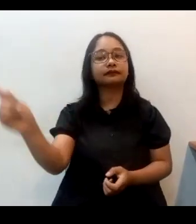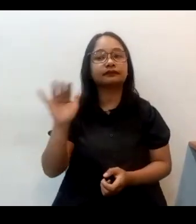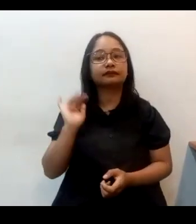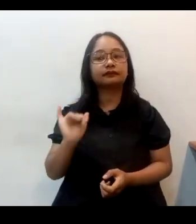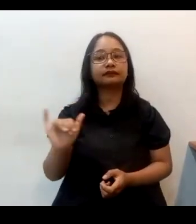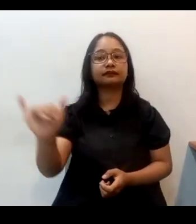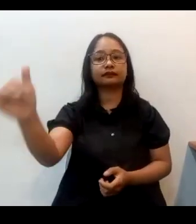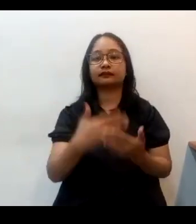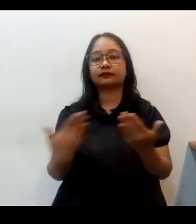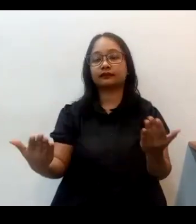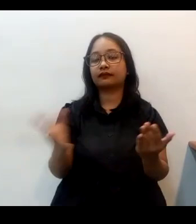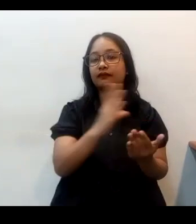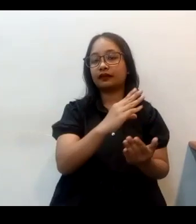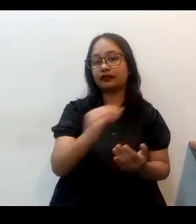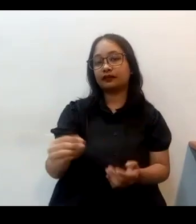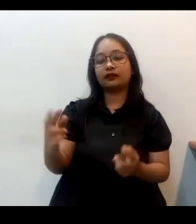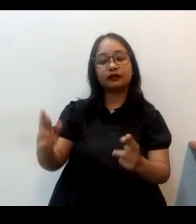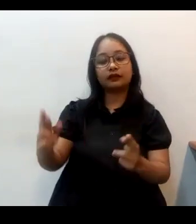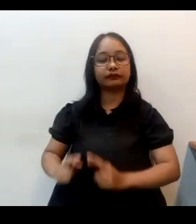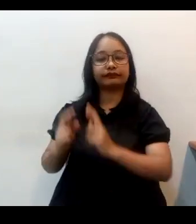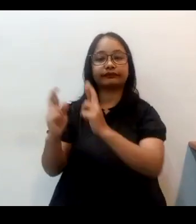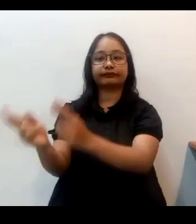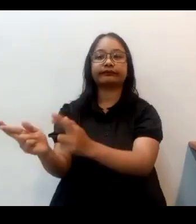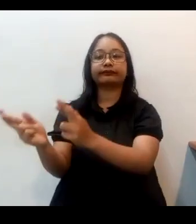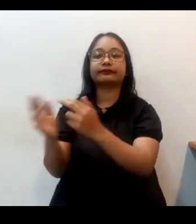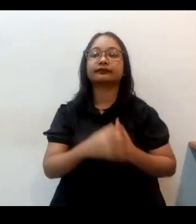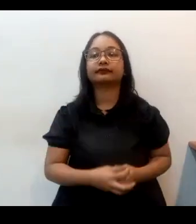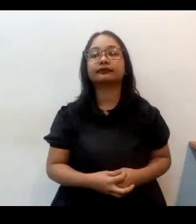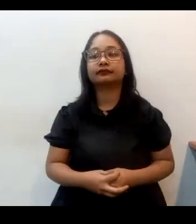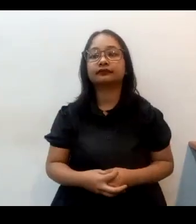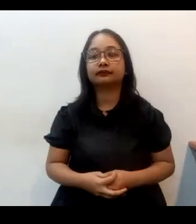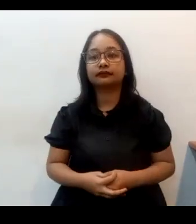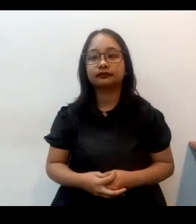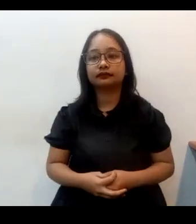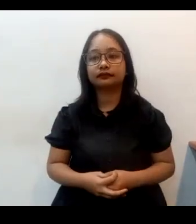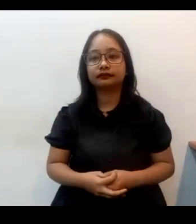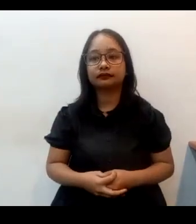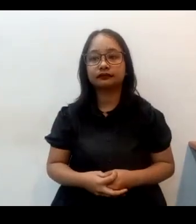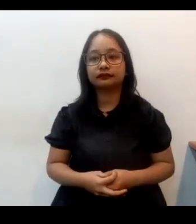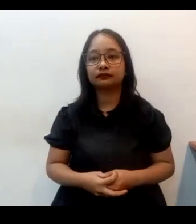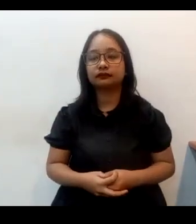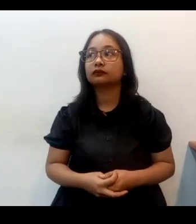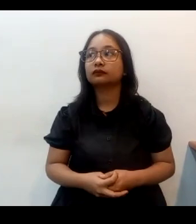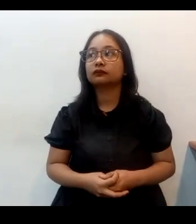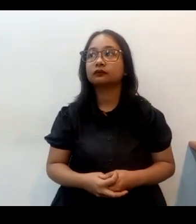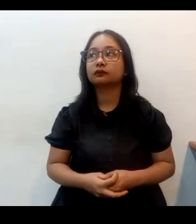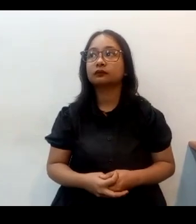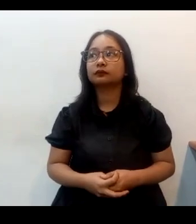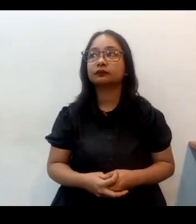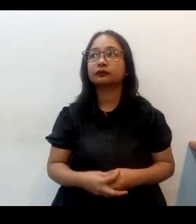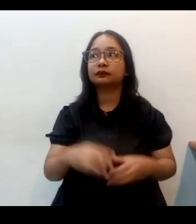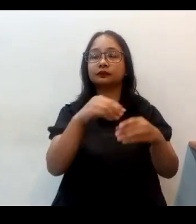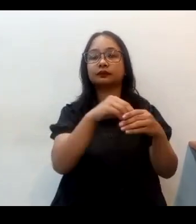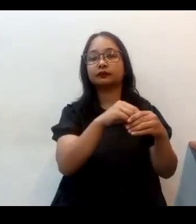Diyos na makita natin, buksan po natin yung mata natin ng maluwang at makita yung mga walang hanggang gantimpala. In Book of Revelation, God showed